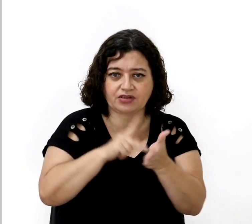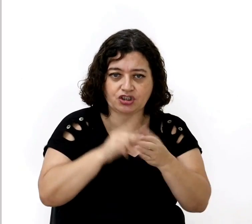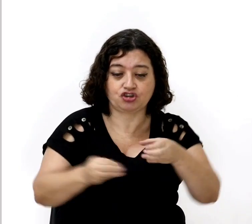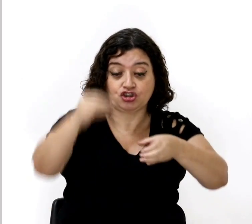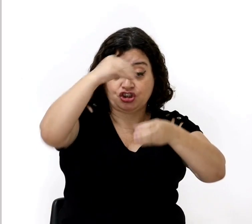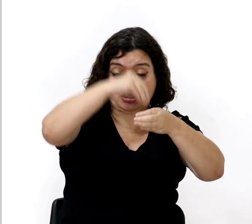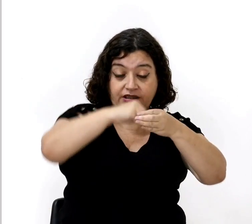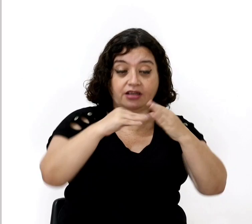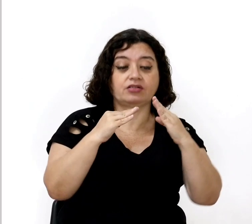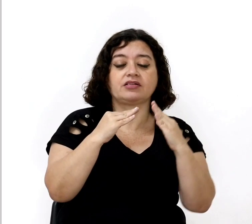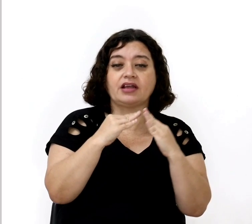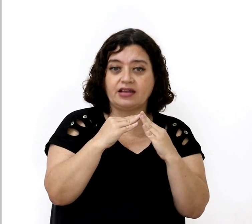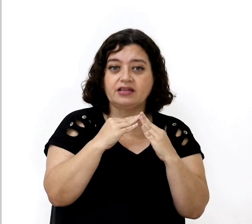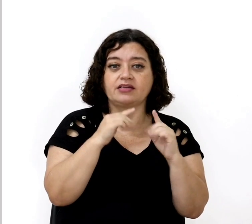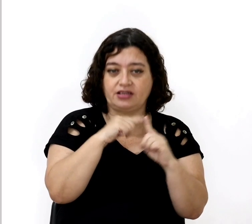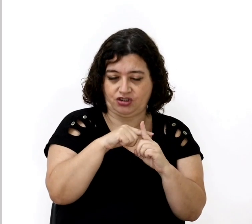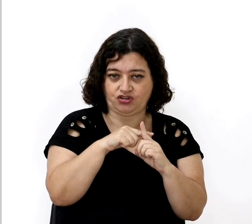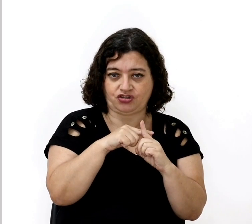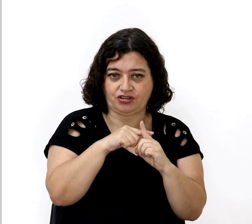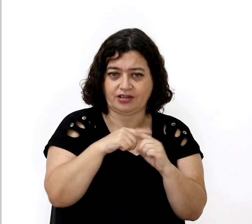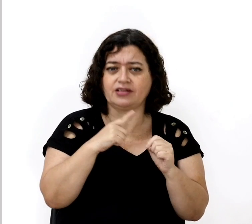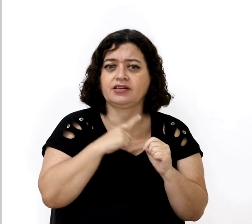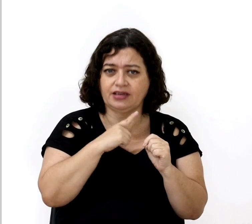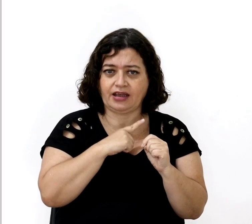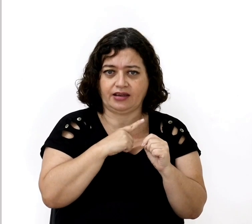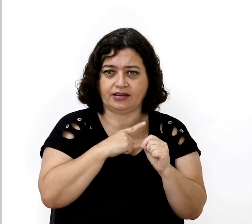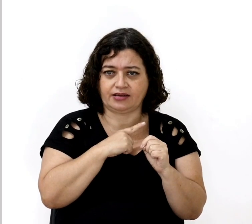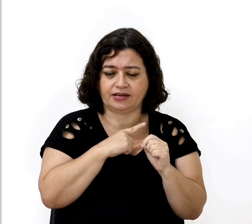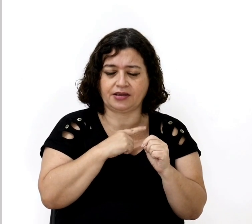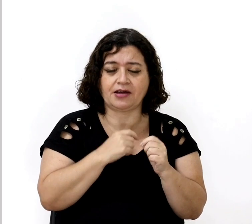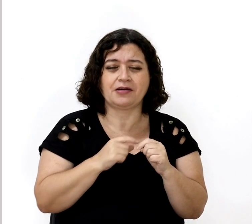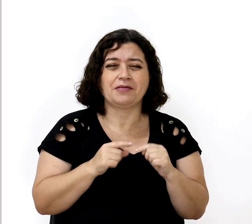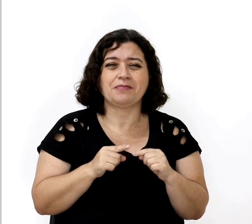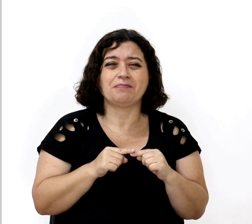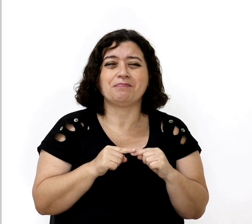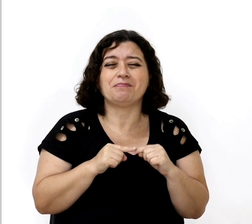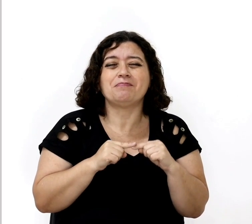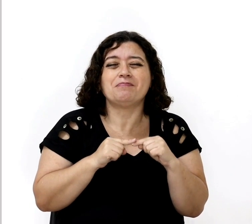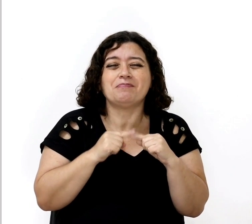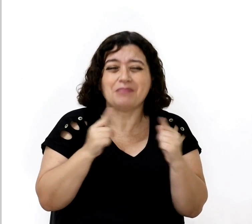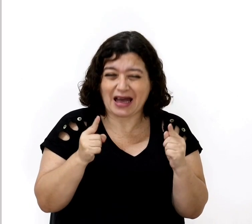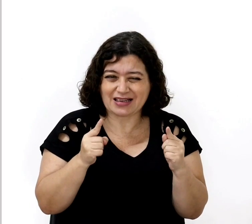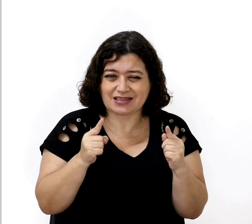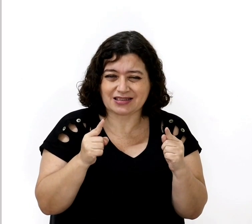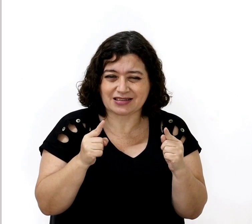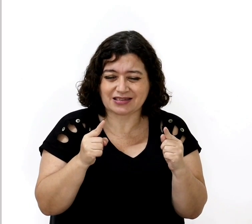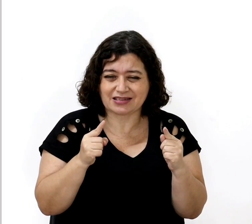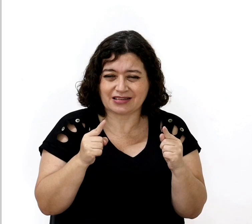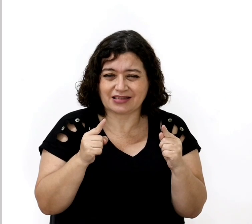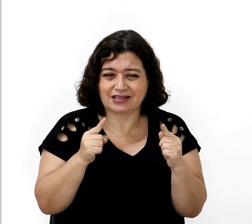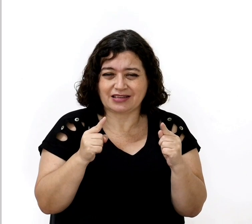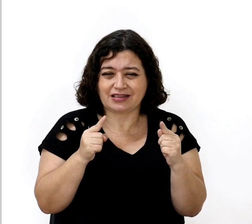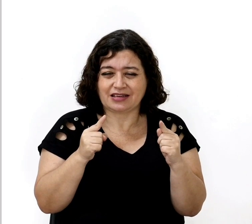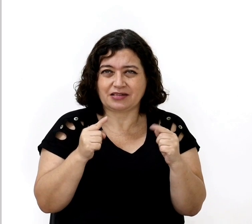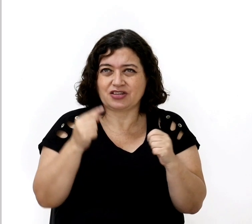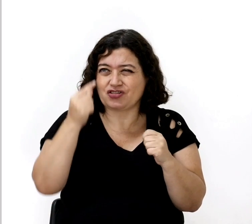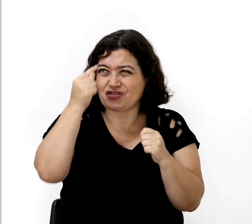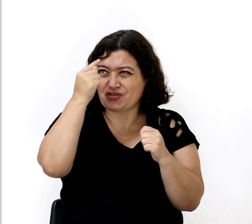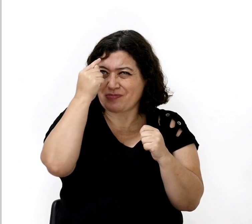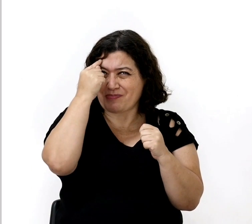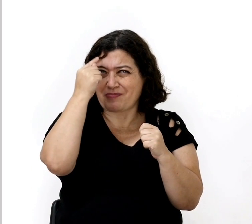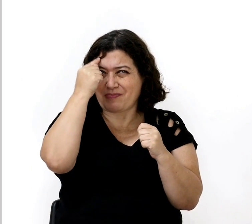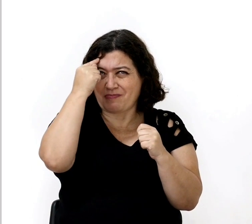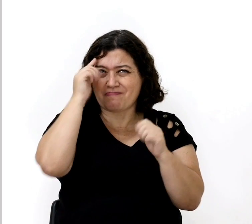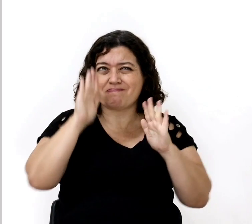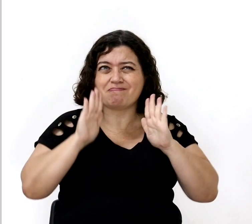De dentro para fora, né? Em nenhum momento se nega que isso exista. Mas quando a gente